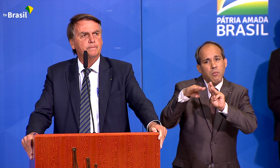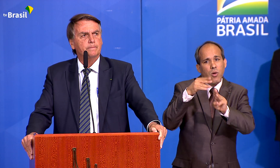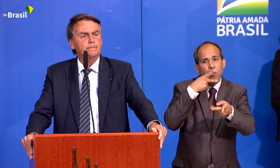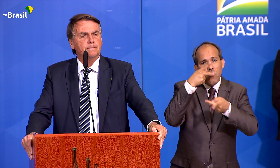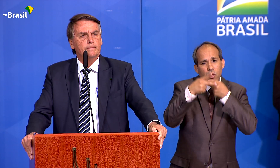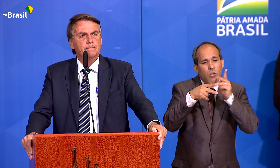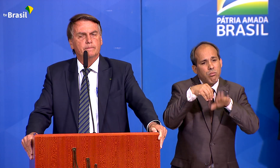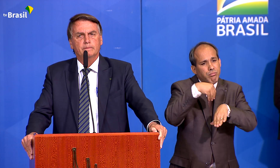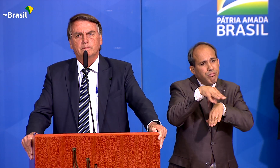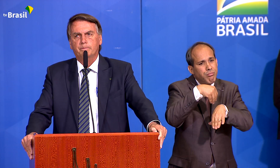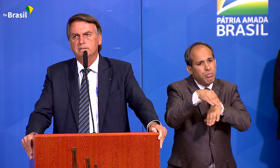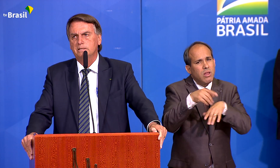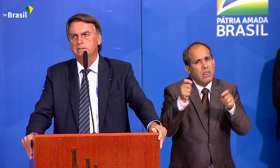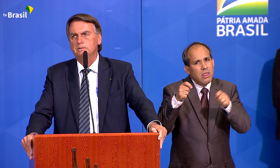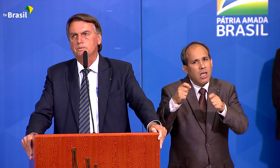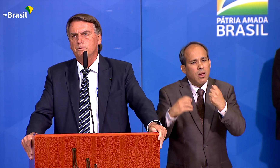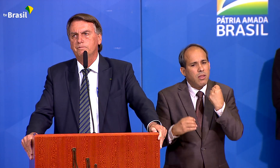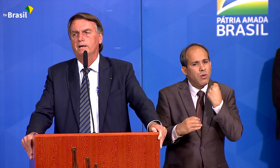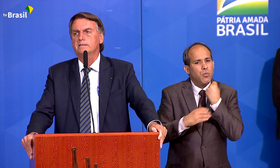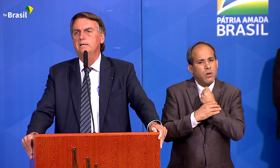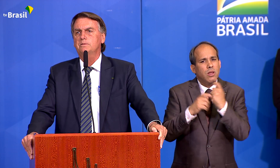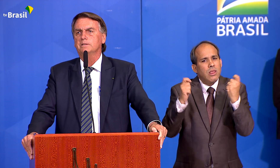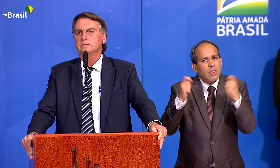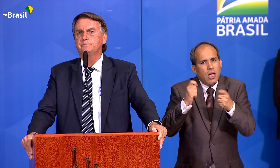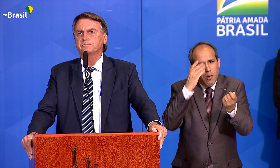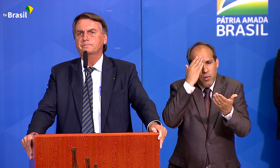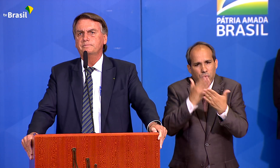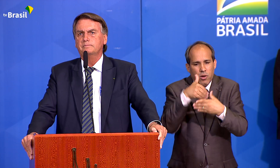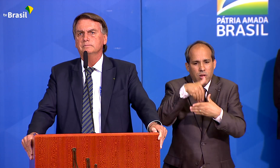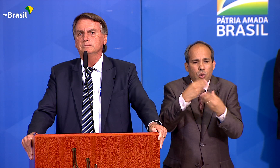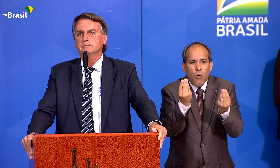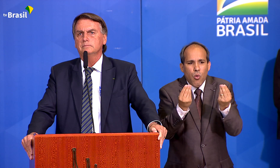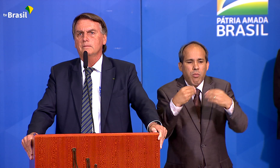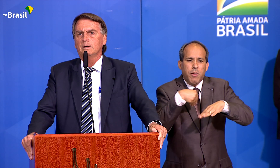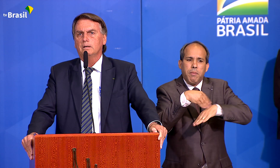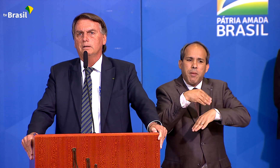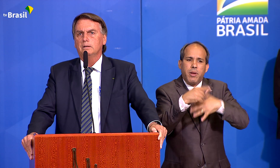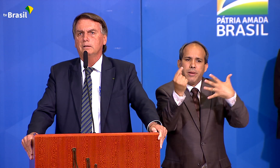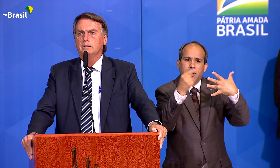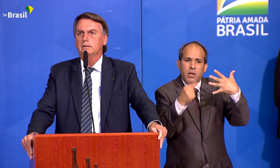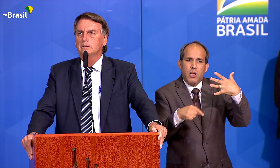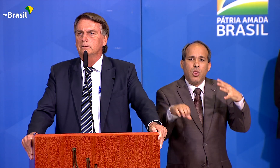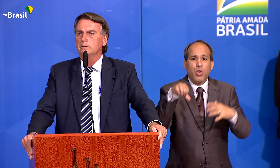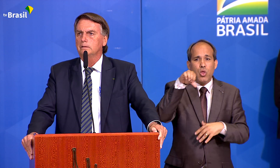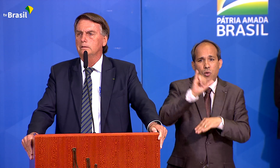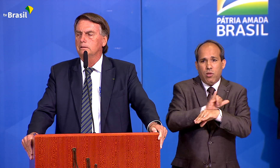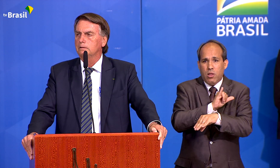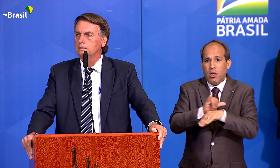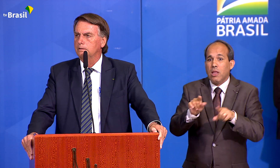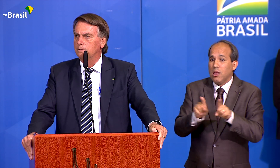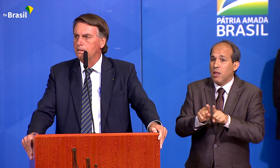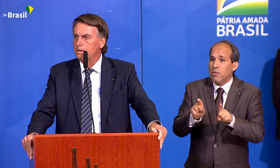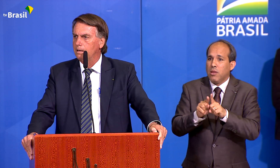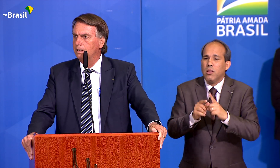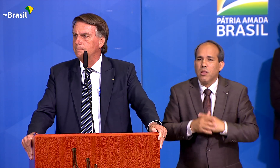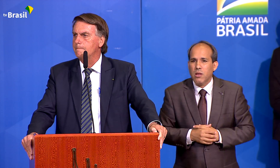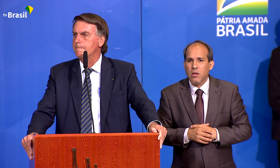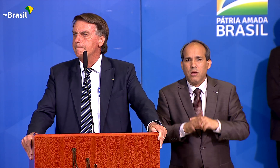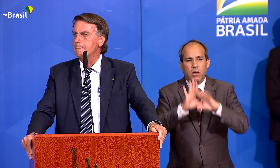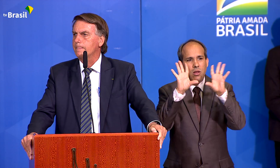maneira é para gente confiar nas ele sai o e encerrando